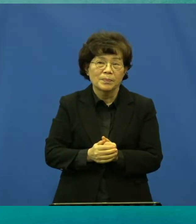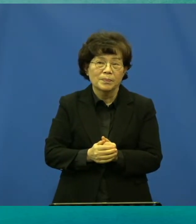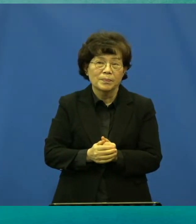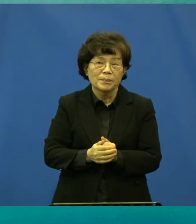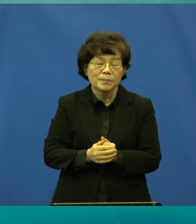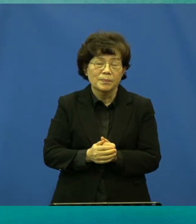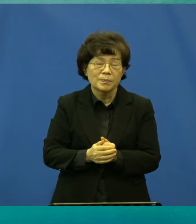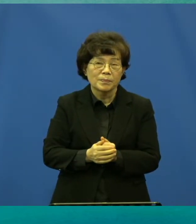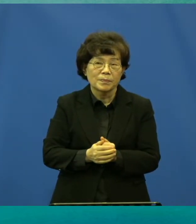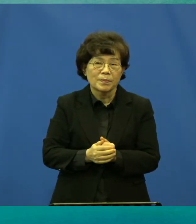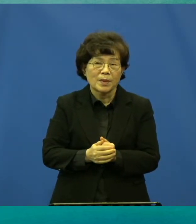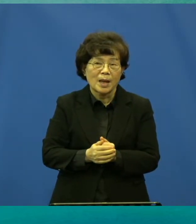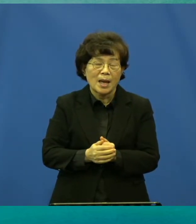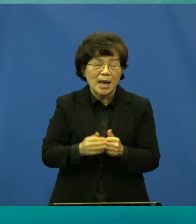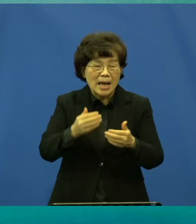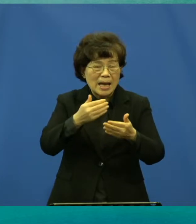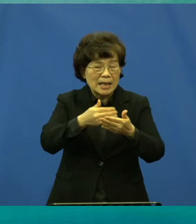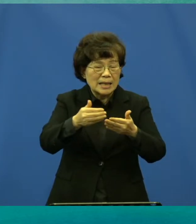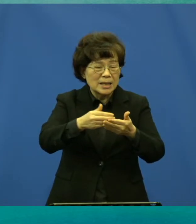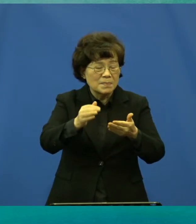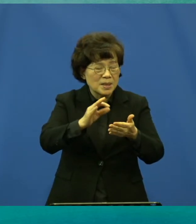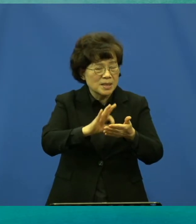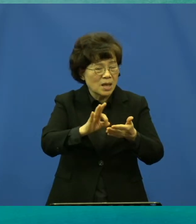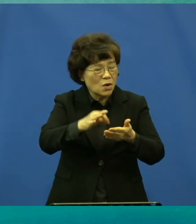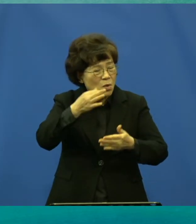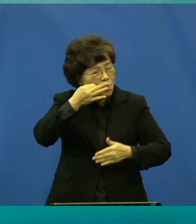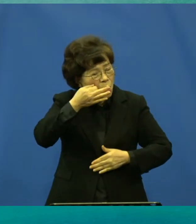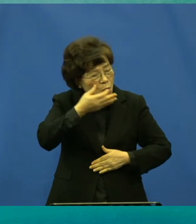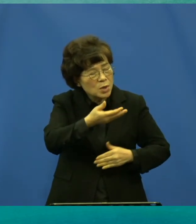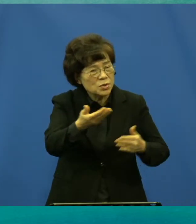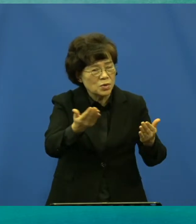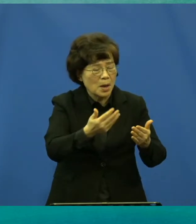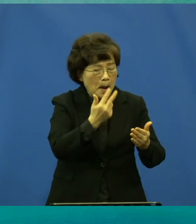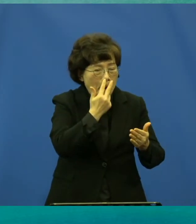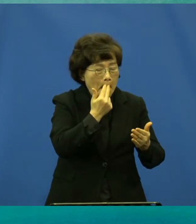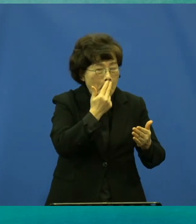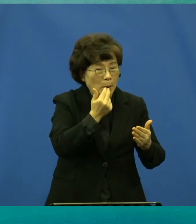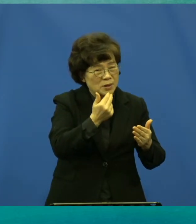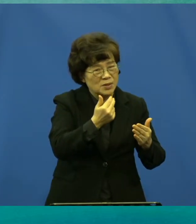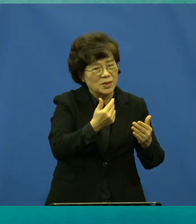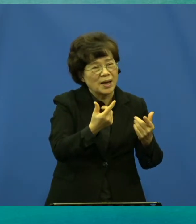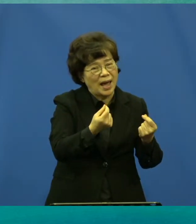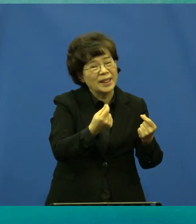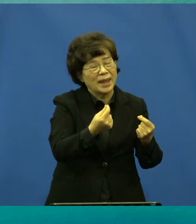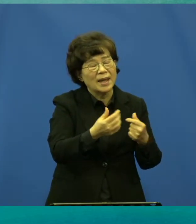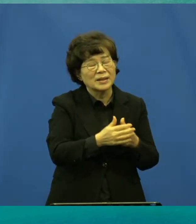시청각 교재가 많은 것은 뭐를 자꾸 보여주고 하는 것은 유치원 수준으로 내려간 거예요.